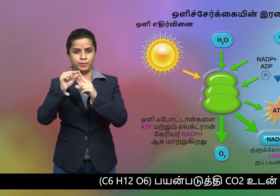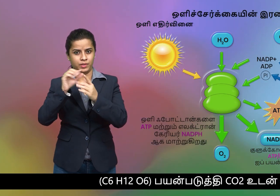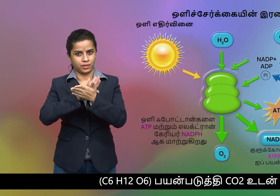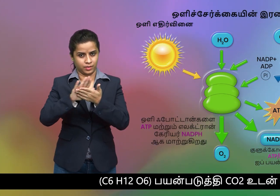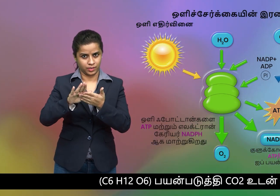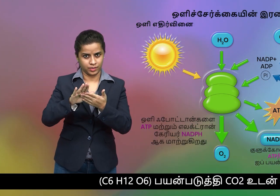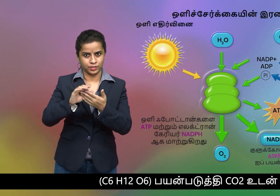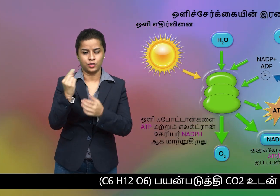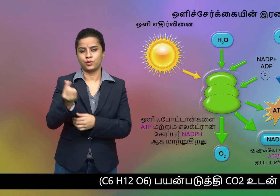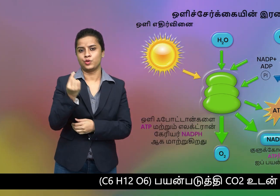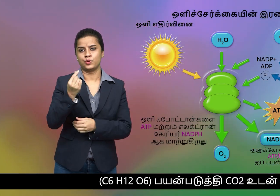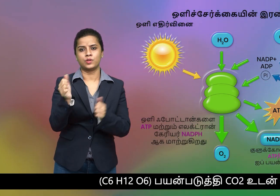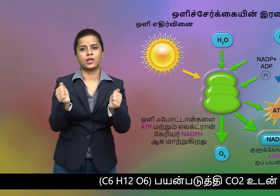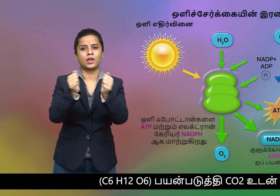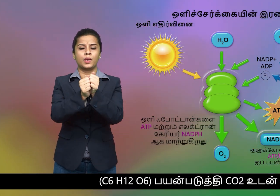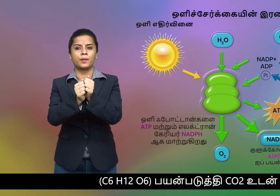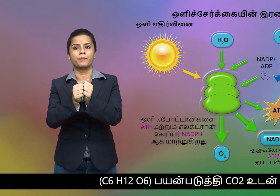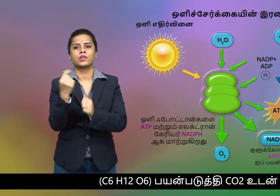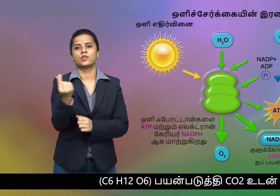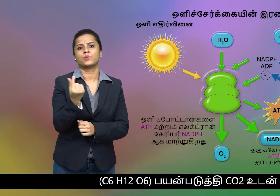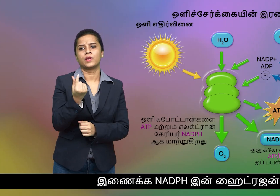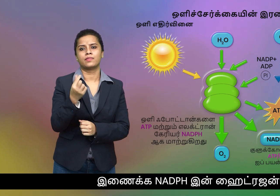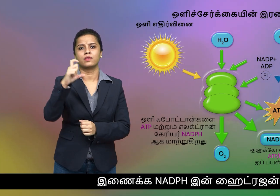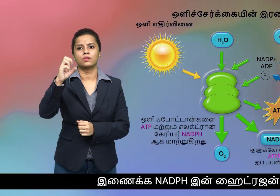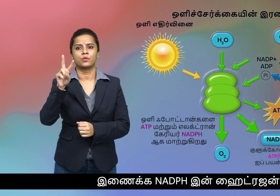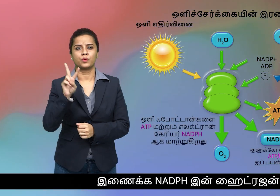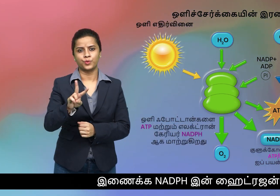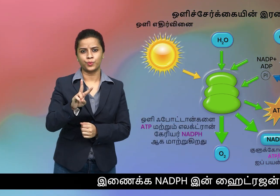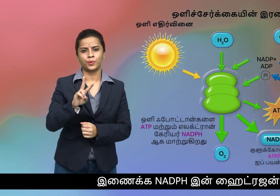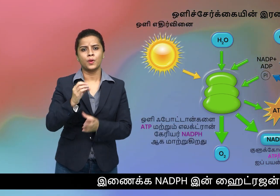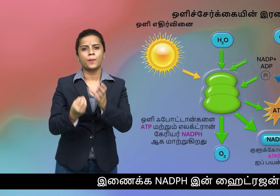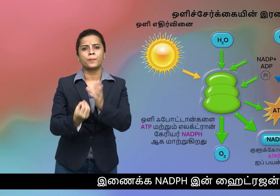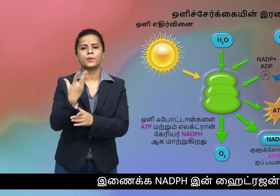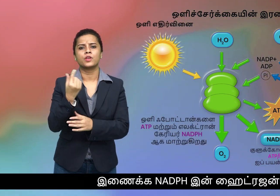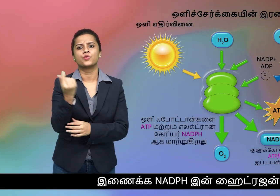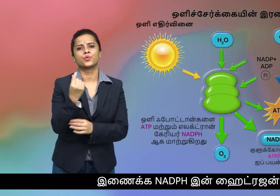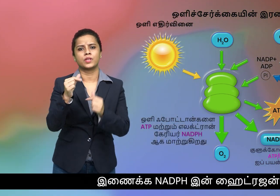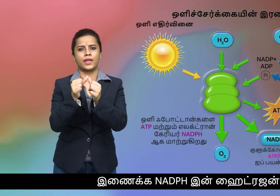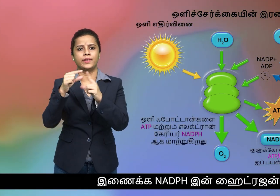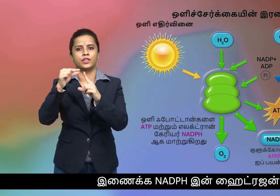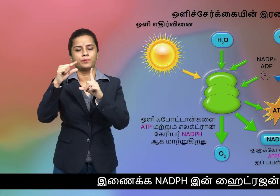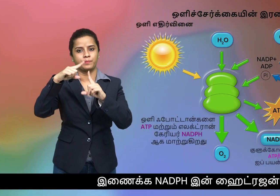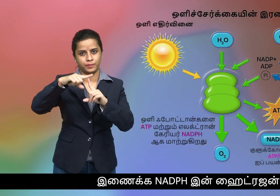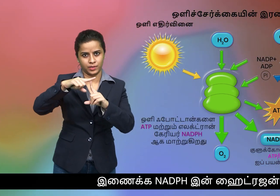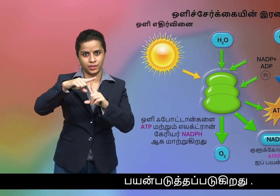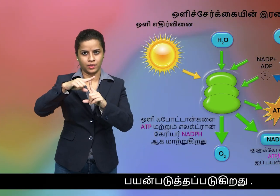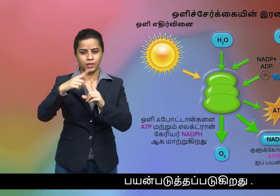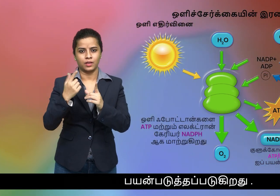C6H12O6 பயன்படுத்தி CO2 உடன் இணைக்க NADPH இன் ஹைட்ரஜன்